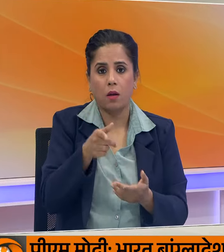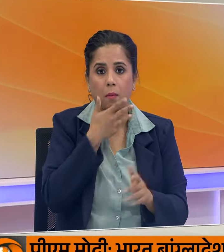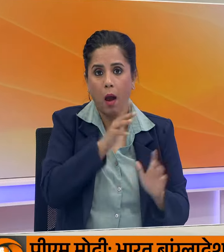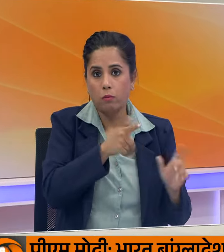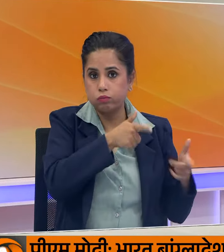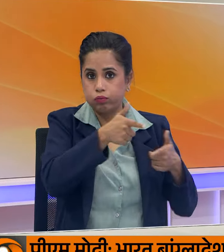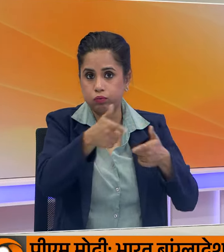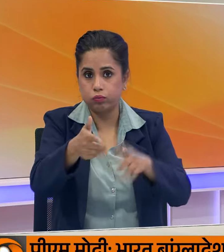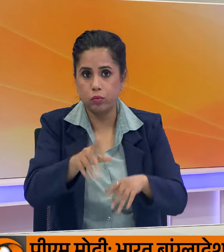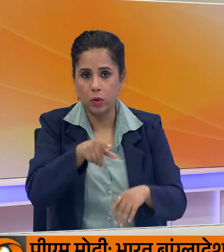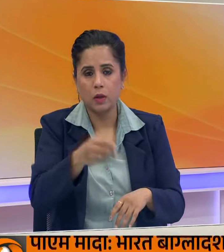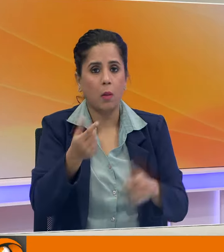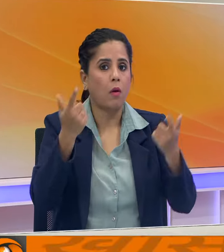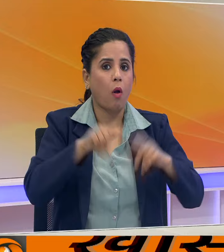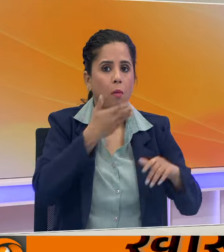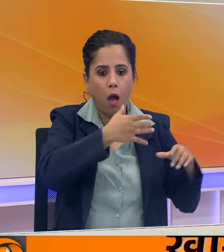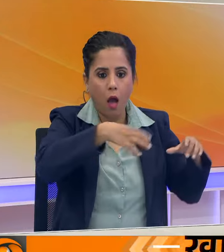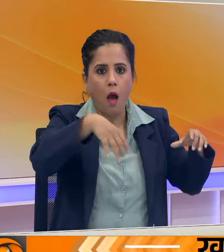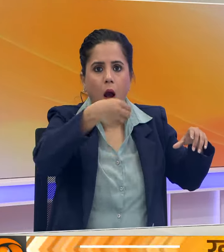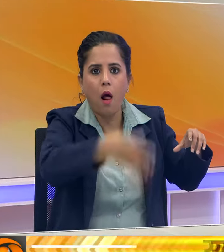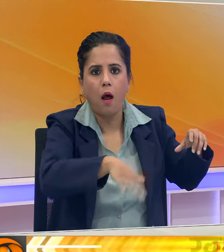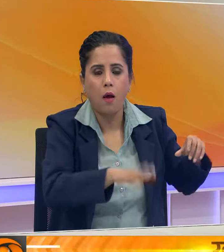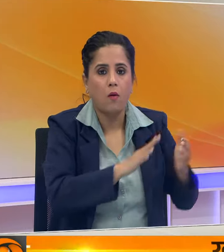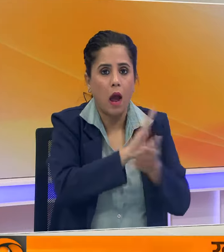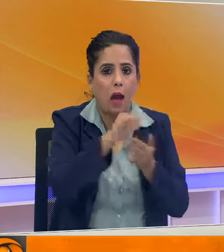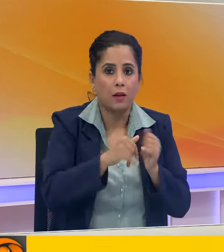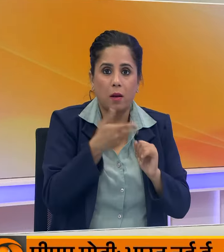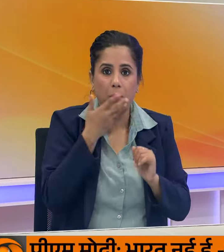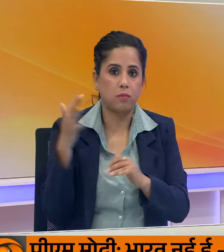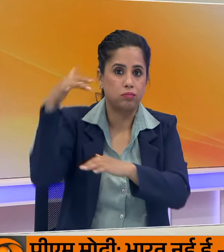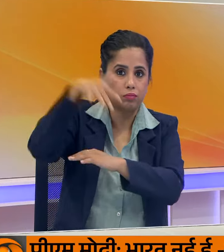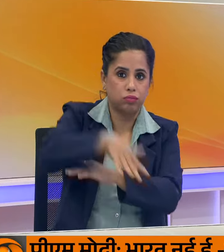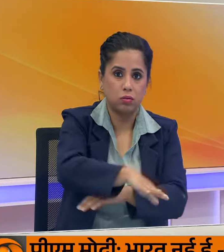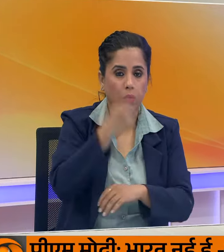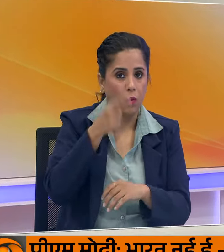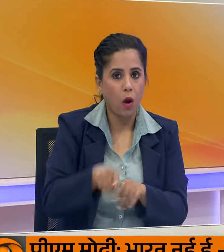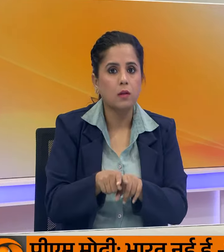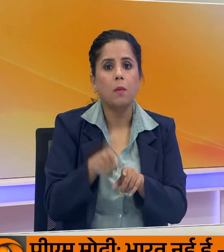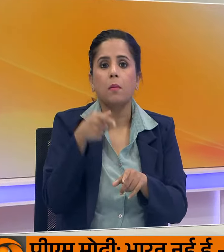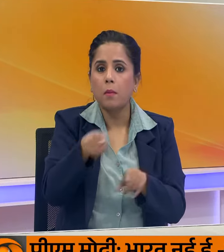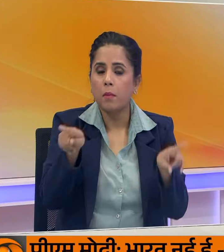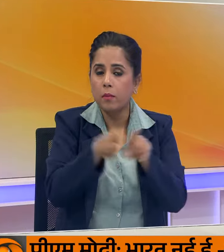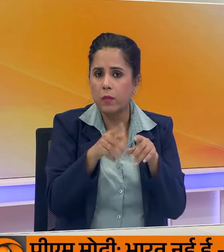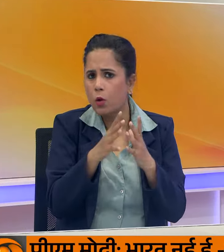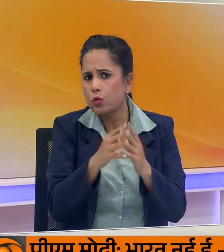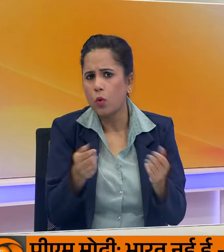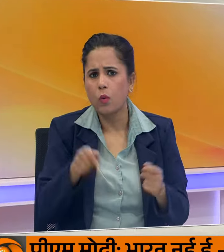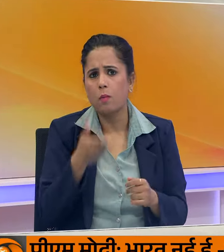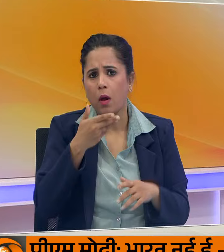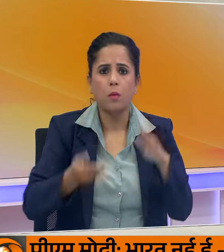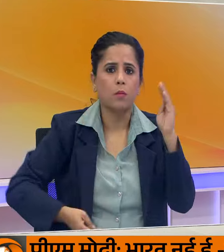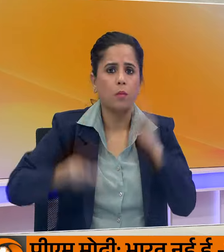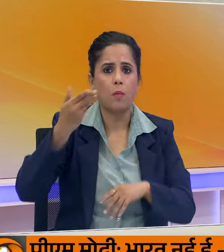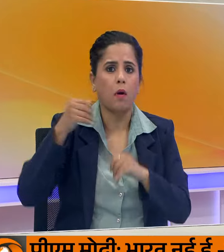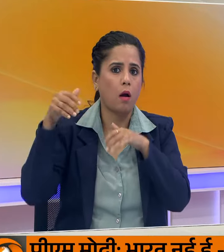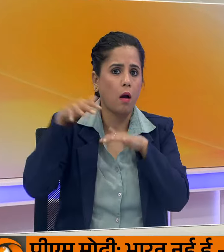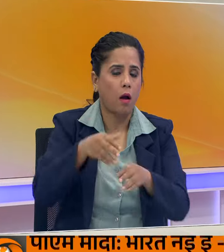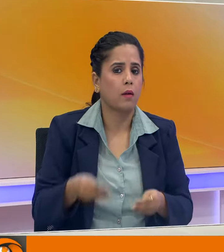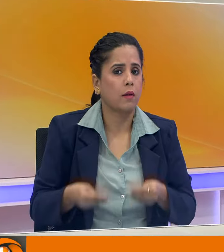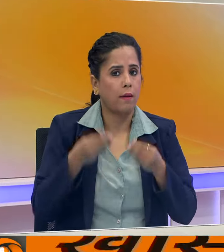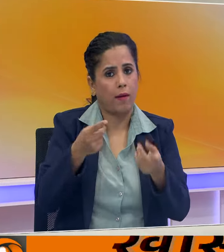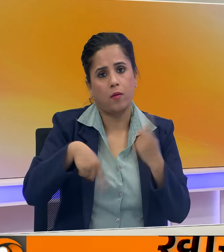है तो कुछ लॉस भी होता है हथिनी कुंड बैराज से इस कमी को पूरा करने के लिए मात्रा से ज्यादा पानी